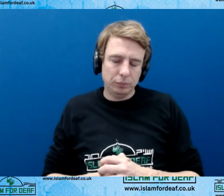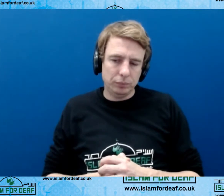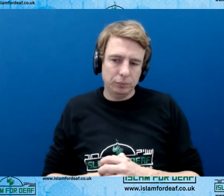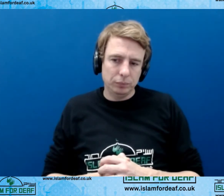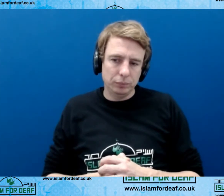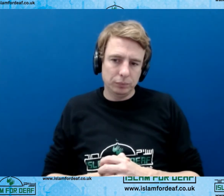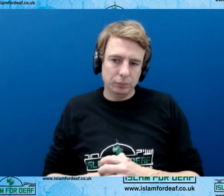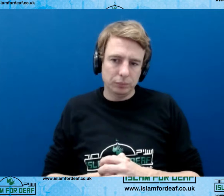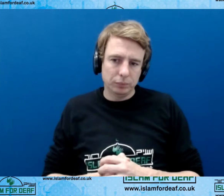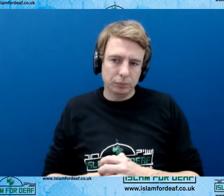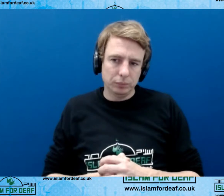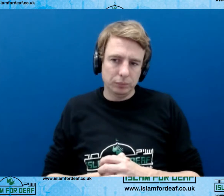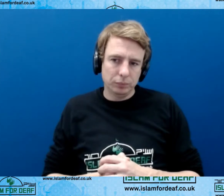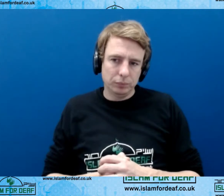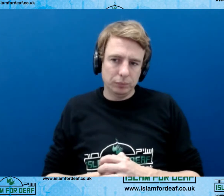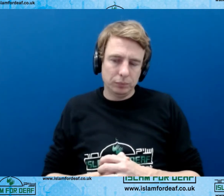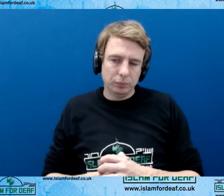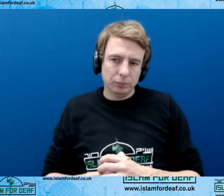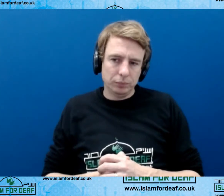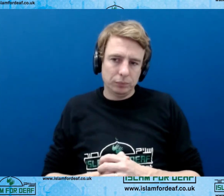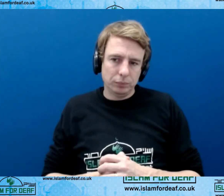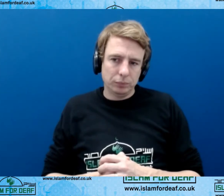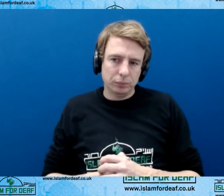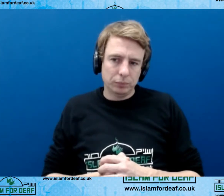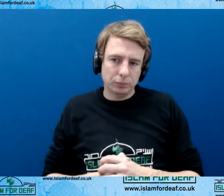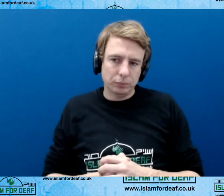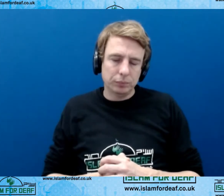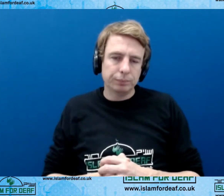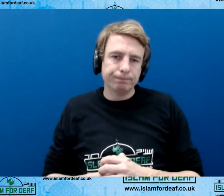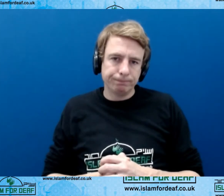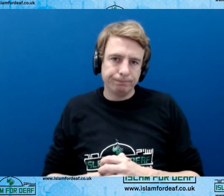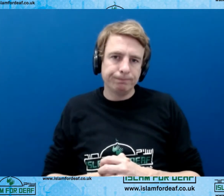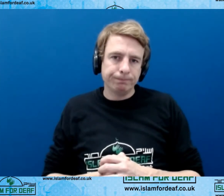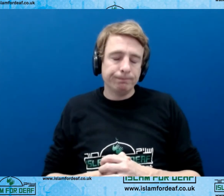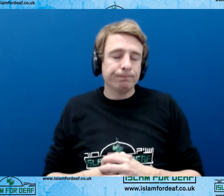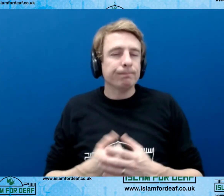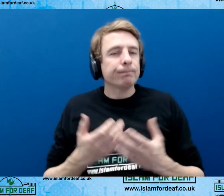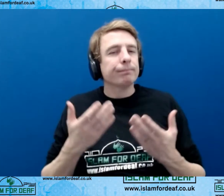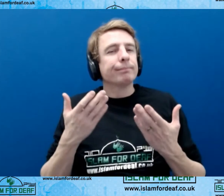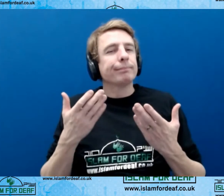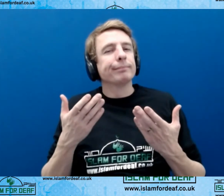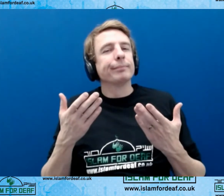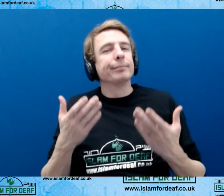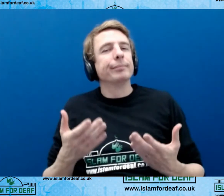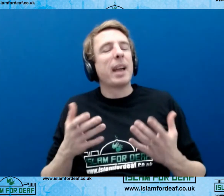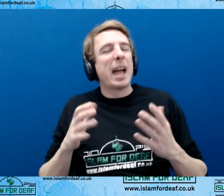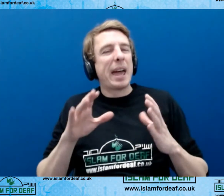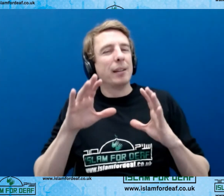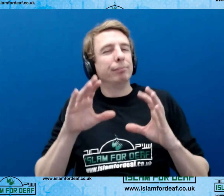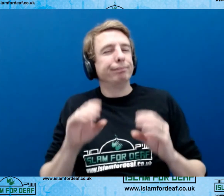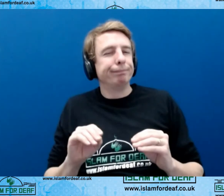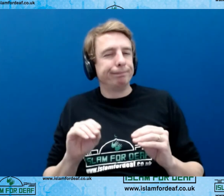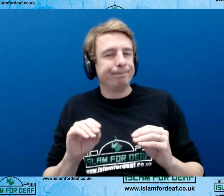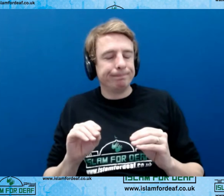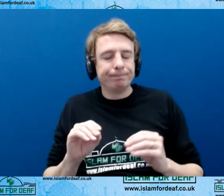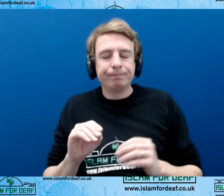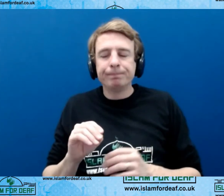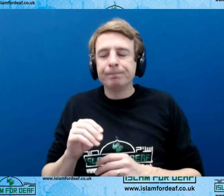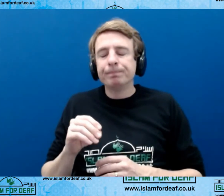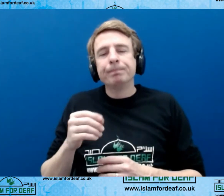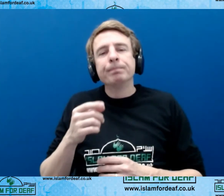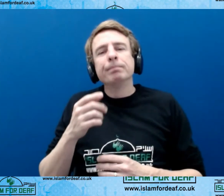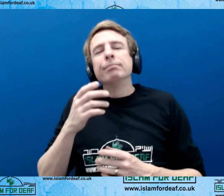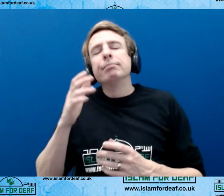يكون بيننا اتصال. So here we end, and our Shaykh sent peace and salutations upon the Prophet Muhammad, upon his family